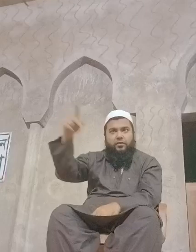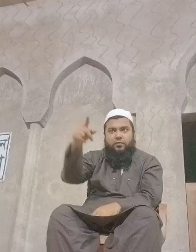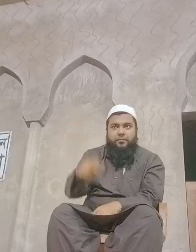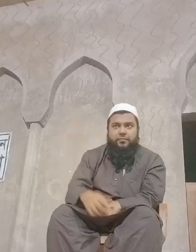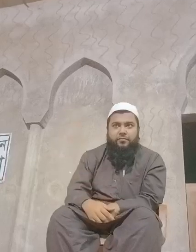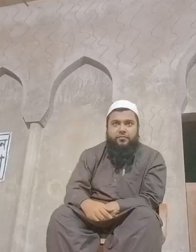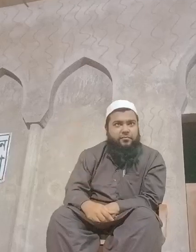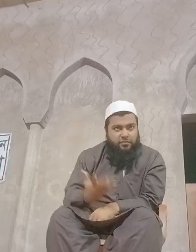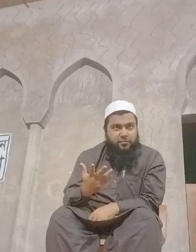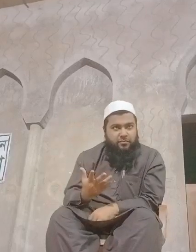জাহিরকে ইনকার করবে,